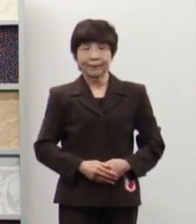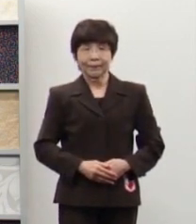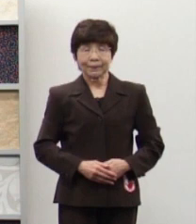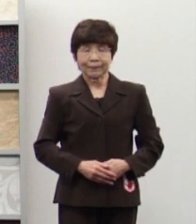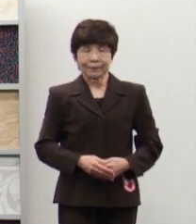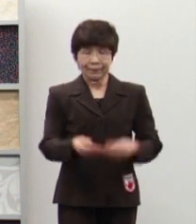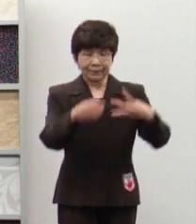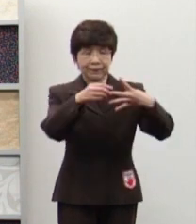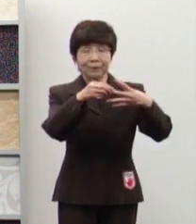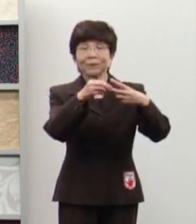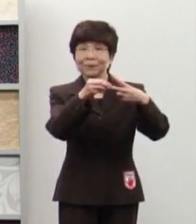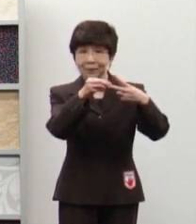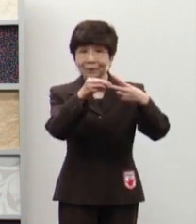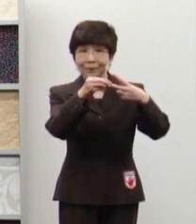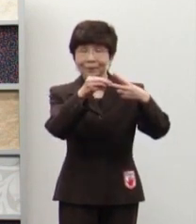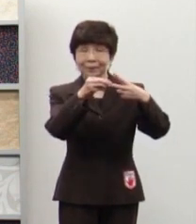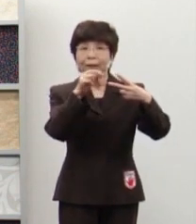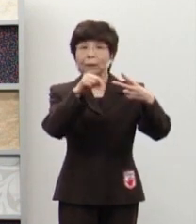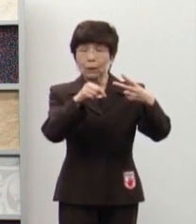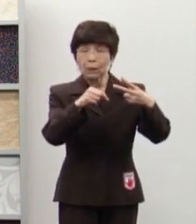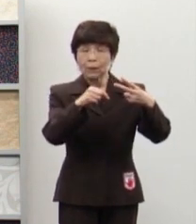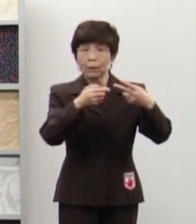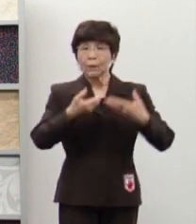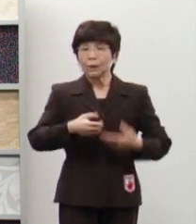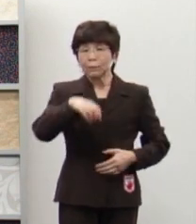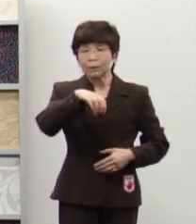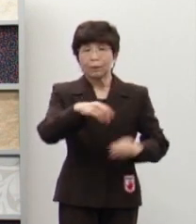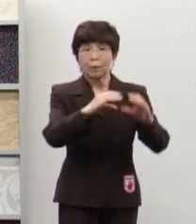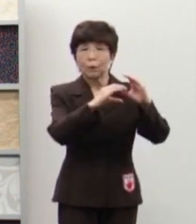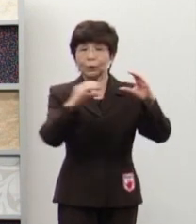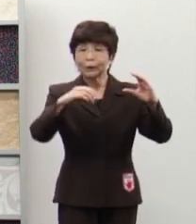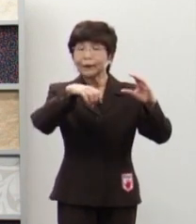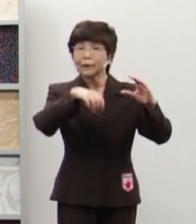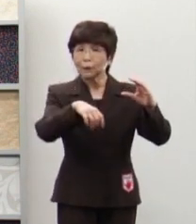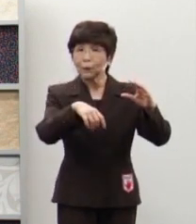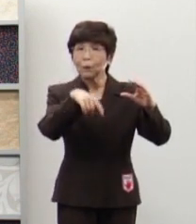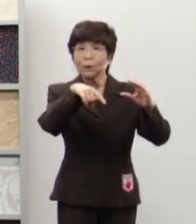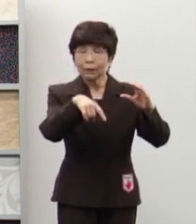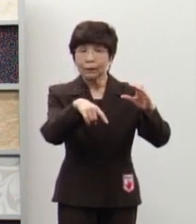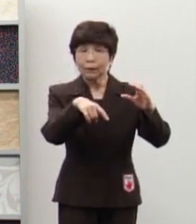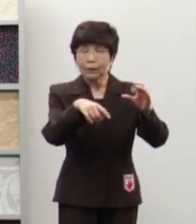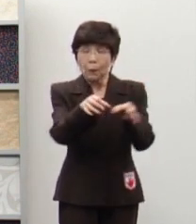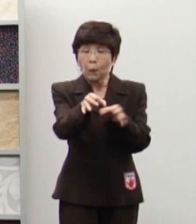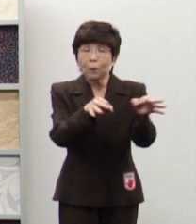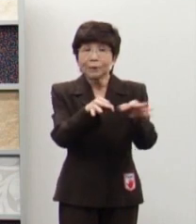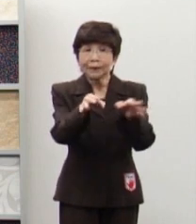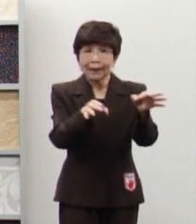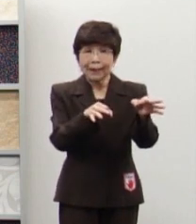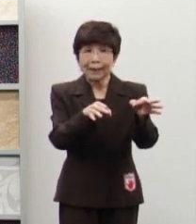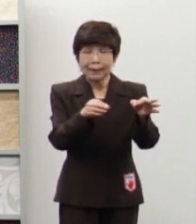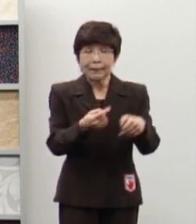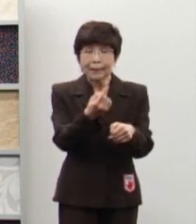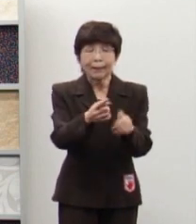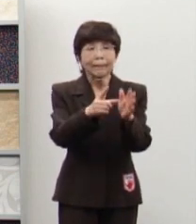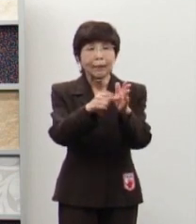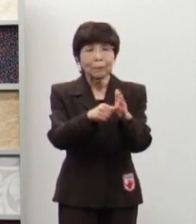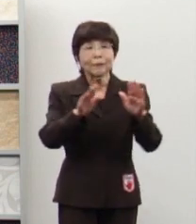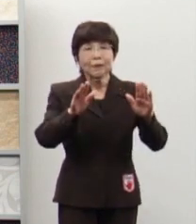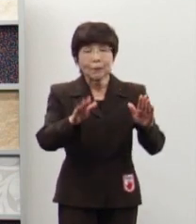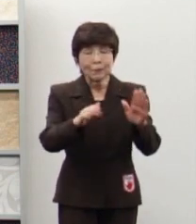2点目ですが、これはグリーンゾーン認証施設における、入店管理簿の、休止に関しましてお伝えをいたします